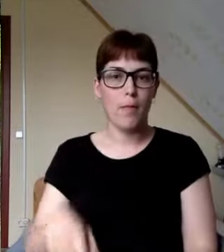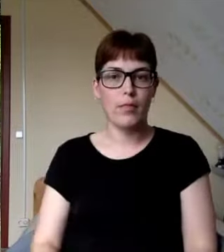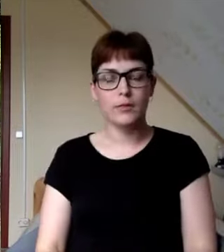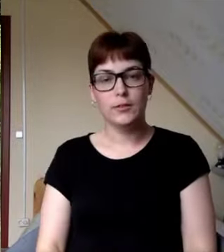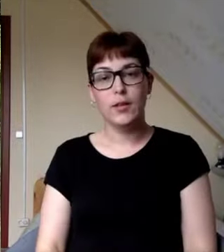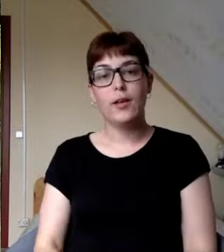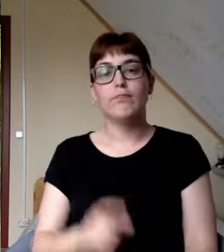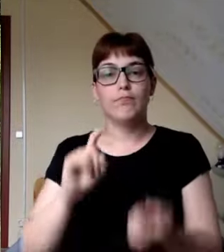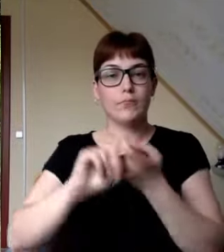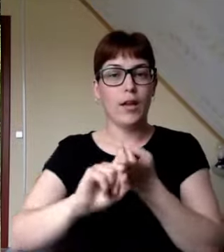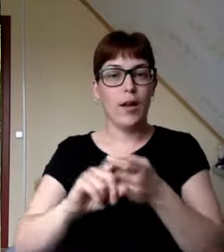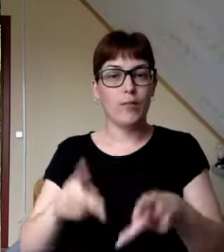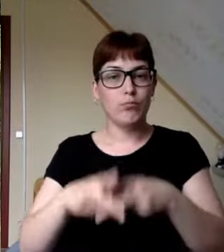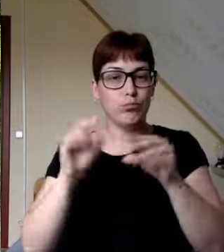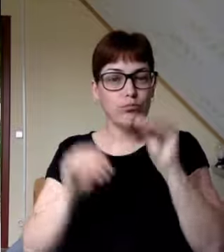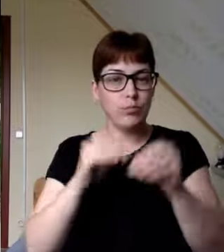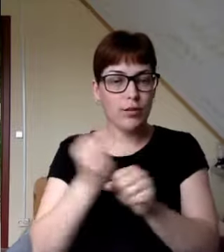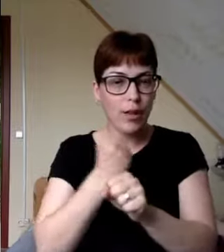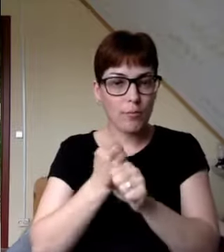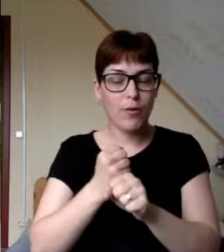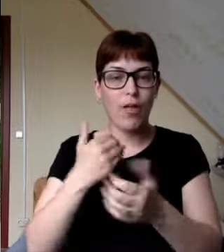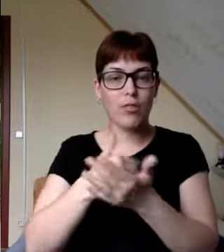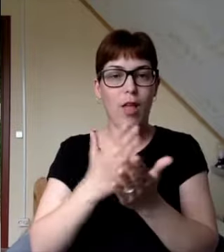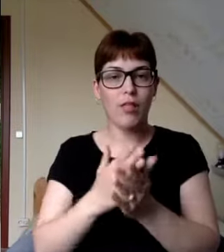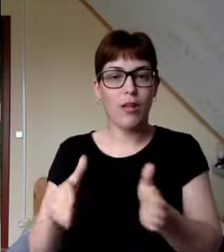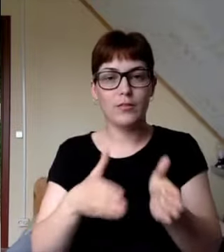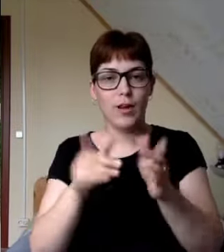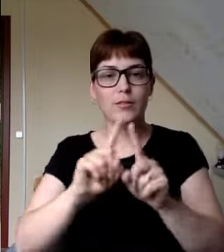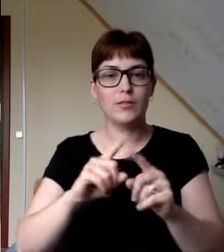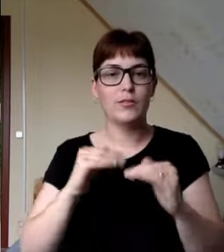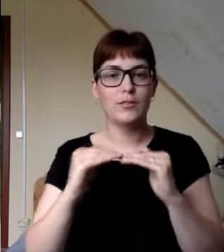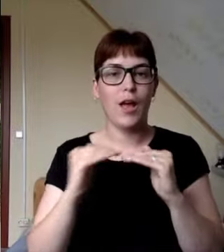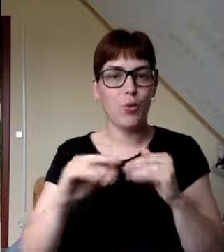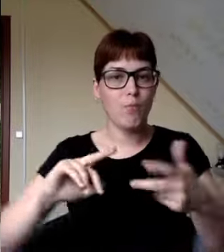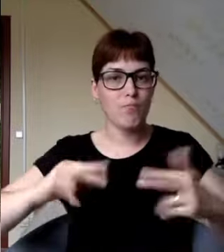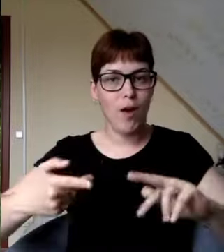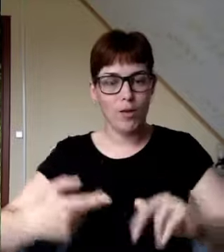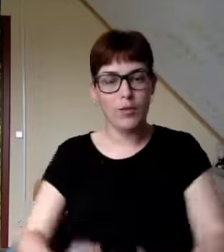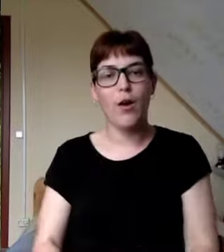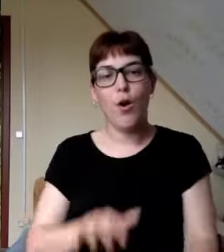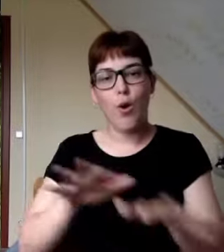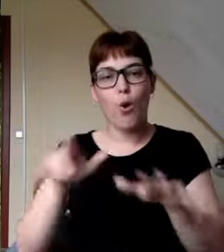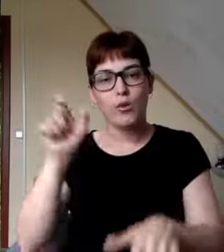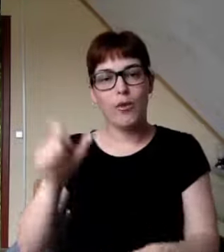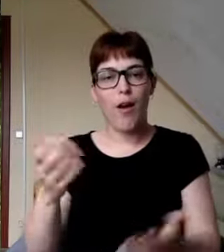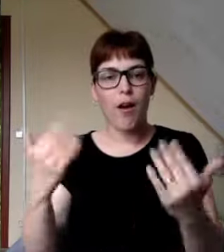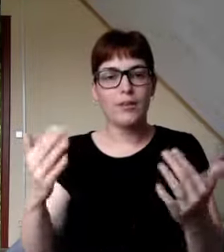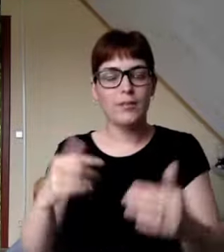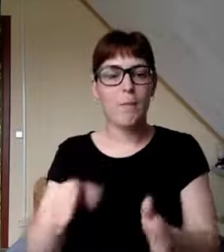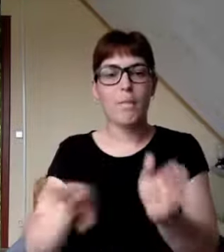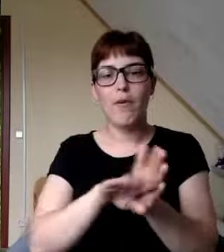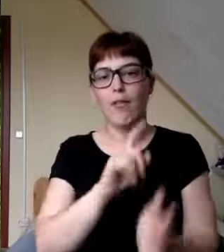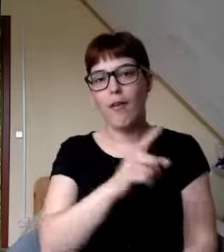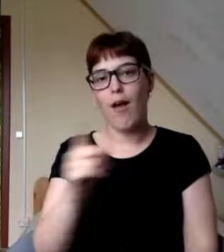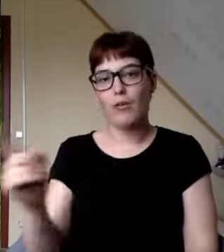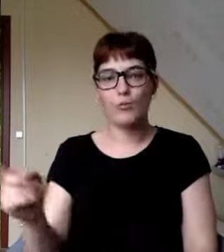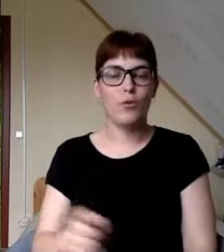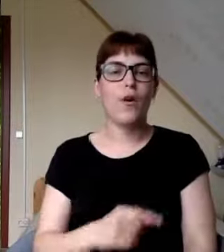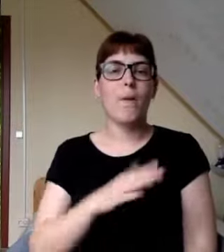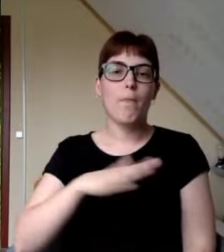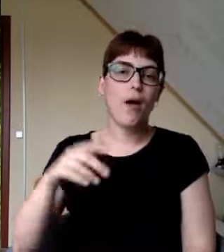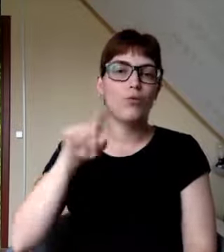Sakarā ar izbūvas darbiem daļai trases mainījies arī sagūs. Organizators aicina ikvienu piedalīties bērns un